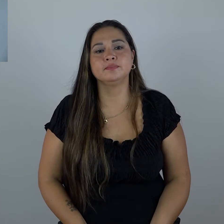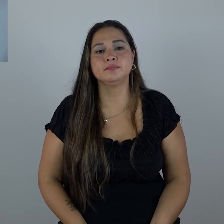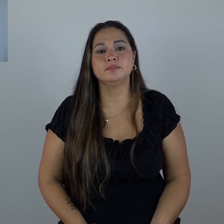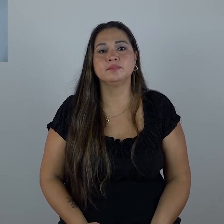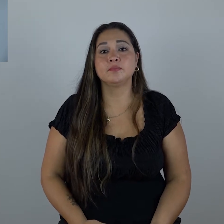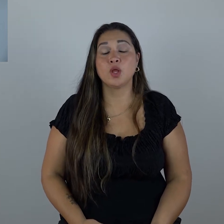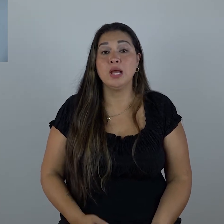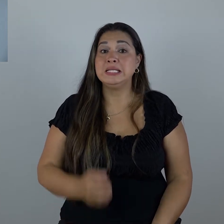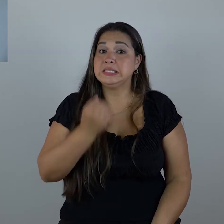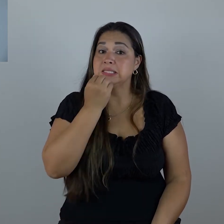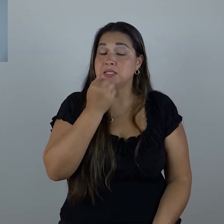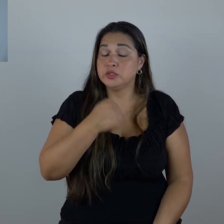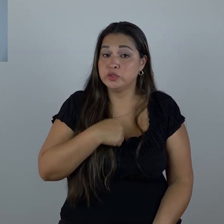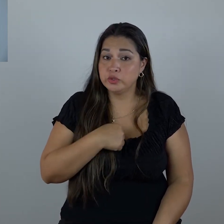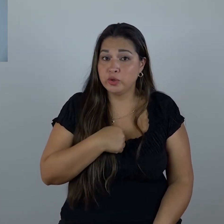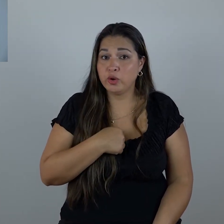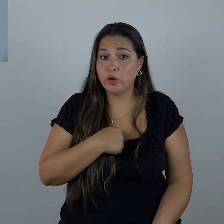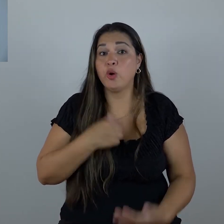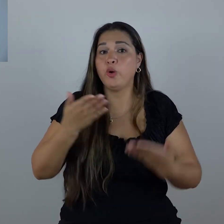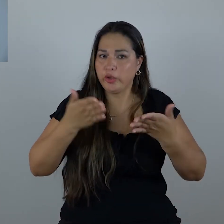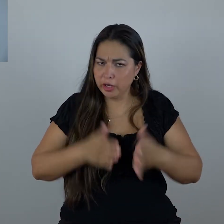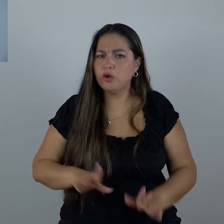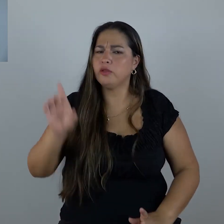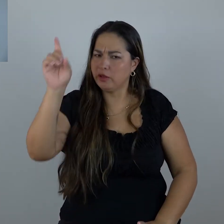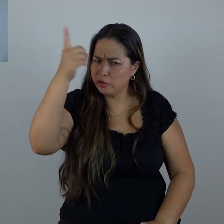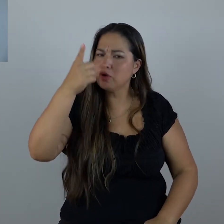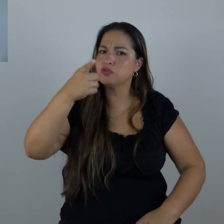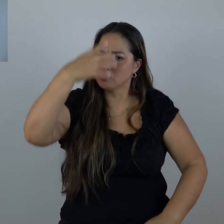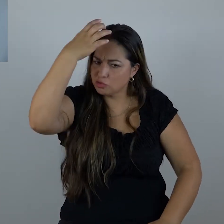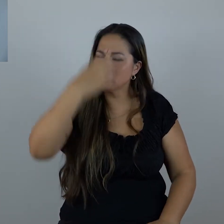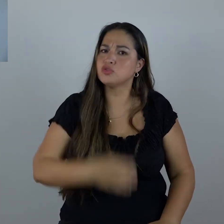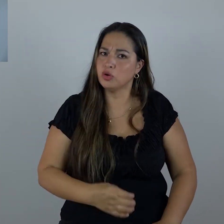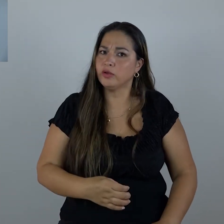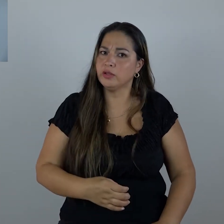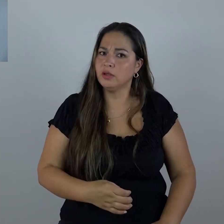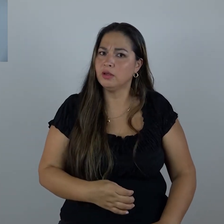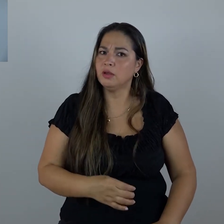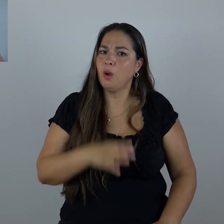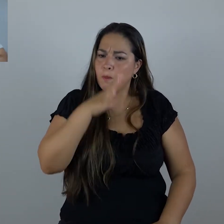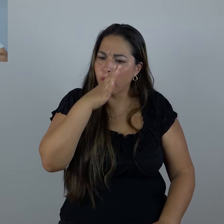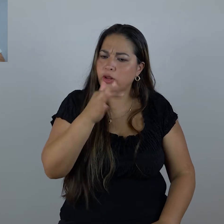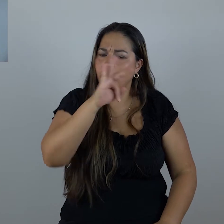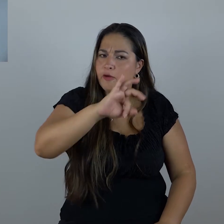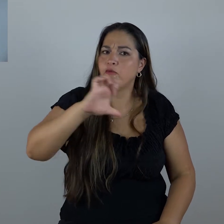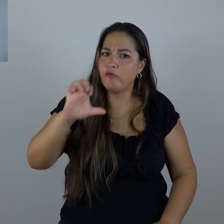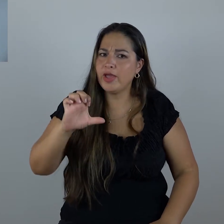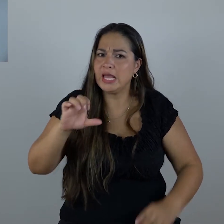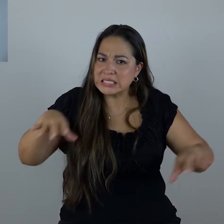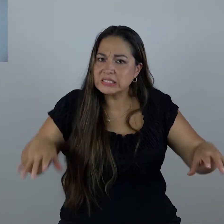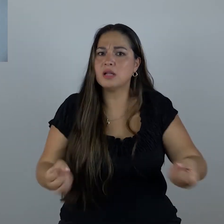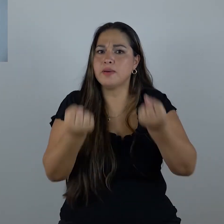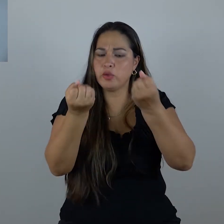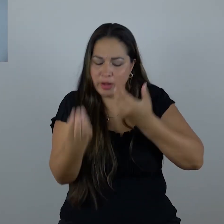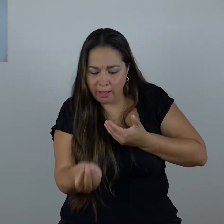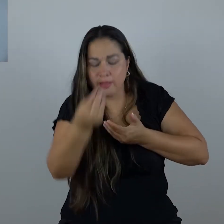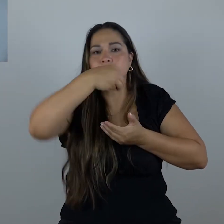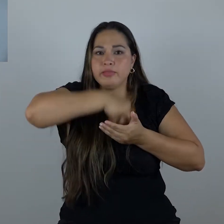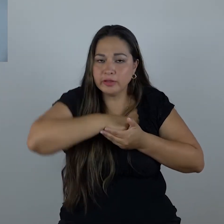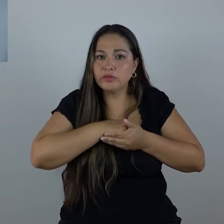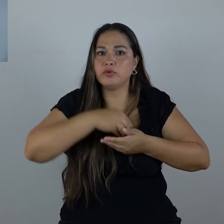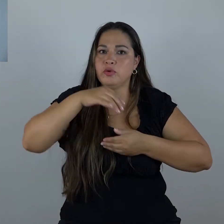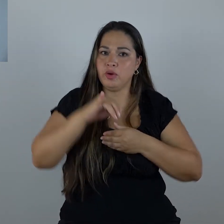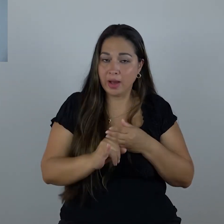caso sí, es por cuanto yo soy un hijo de Dios, por cuanto la fe salvadora que ha empezado a operar en mí a través de